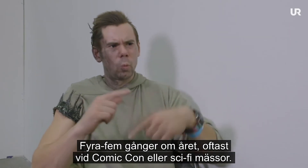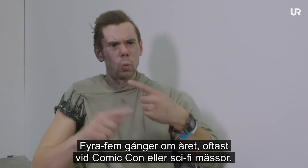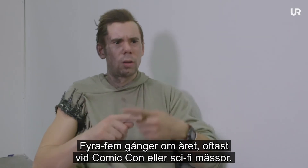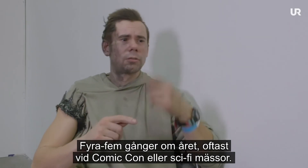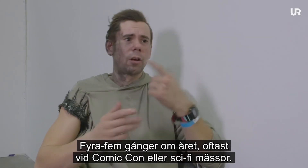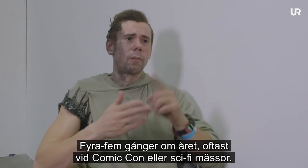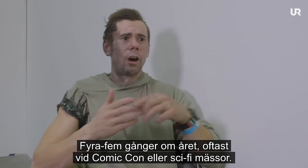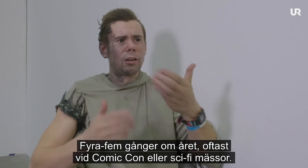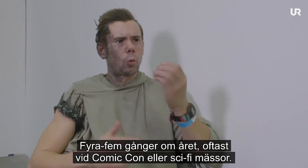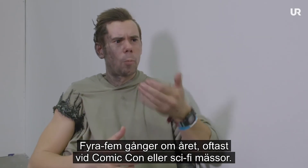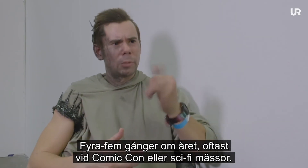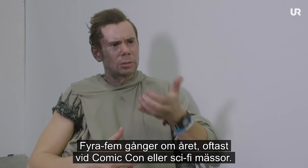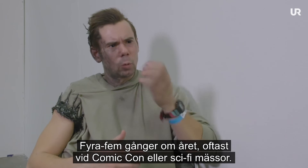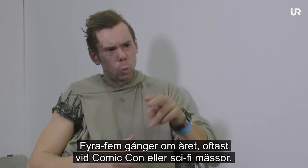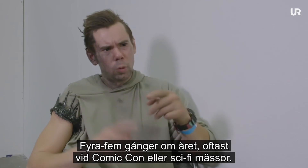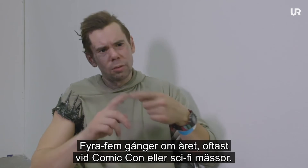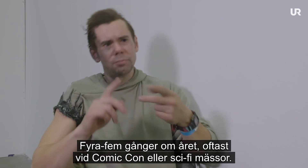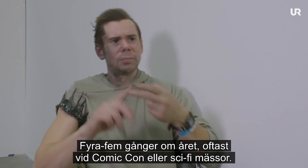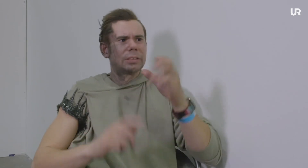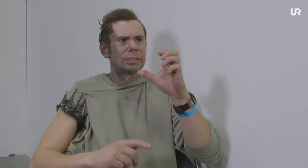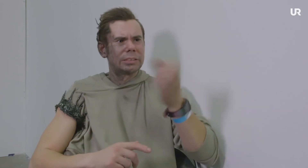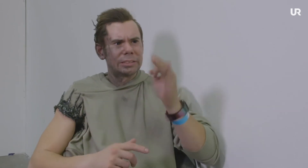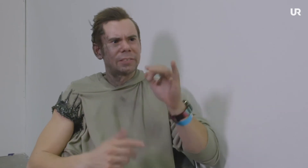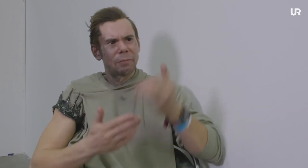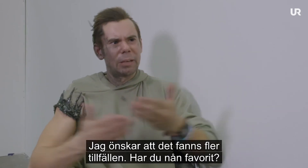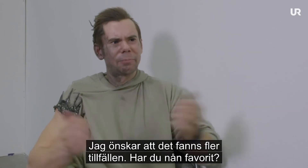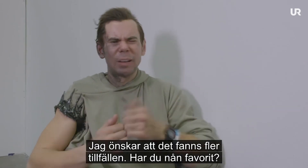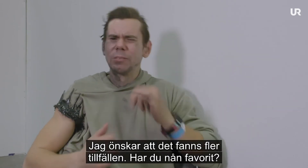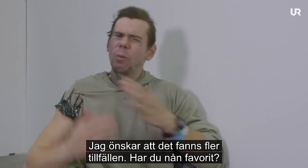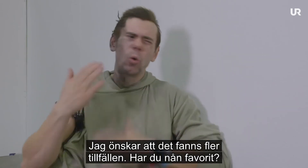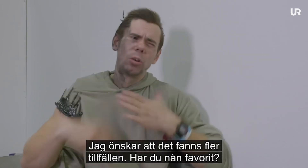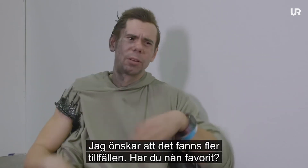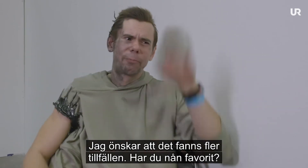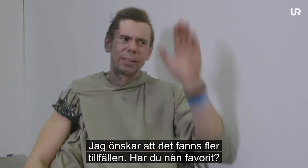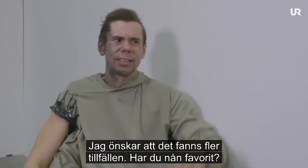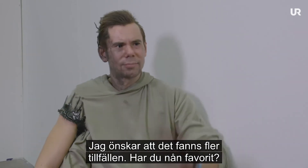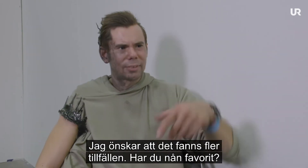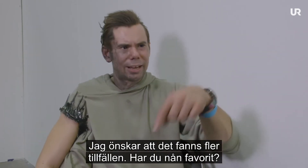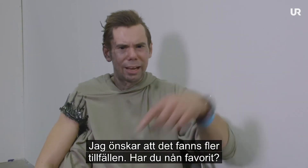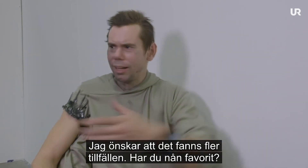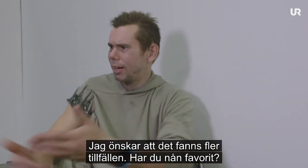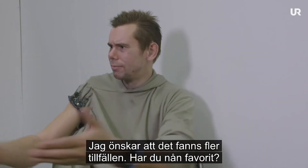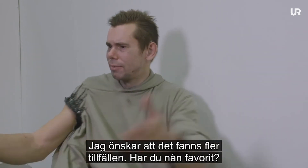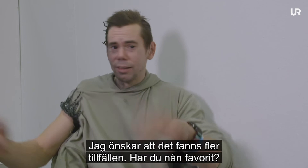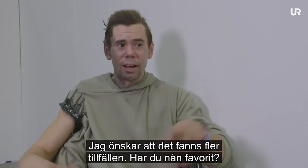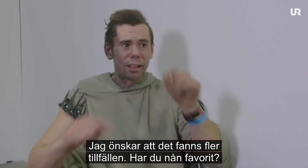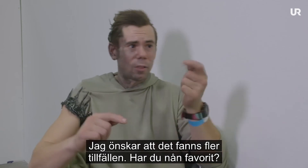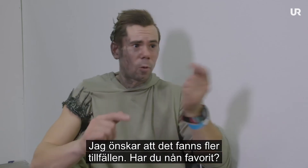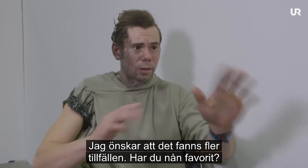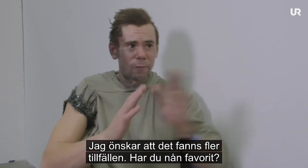om året. Oftast vid typ Comic Con eller sci-fi-mässor. Jag önskar att det fanns fler tillfällen. Har du hittat din favorit-cosplay här?